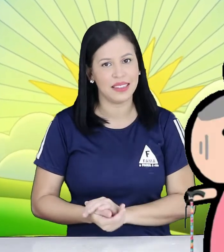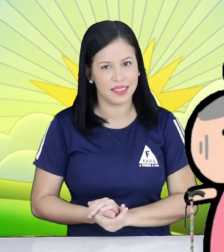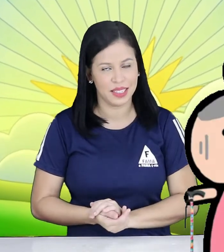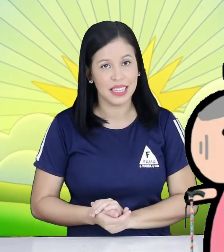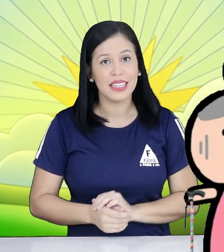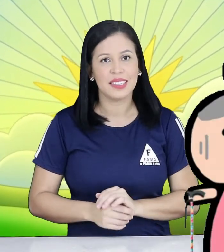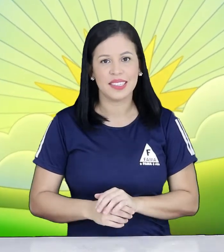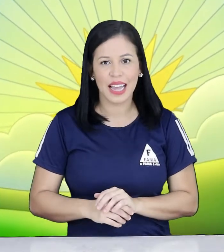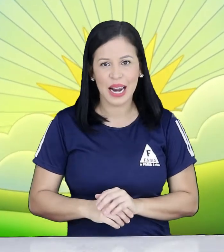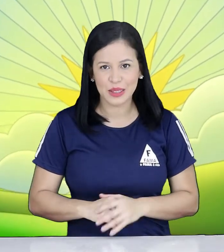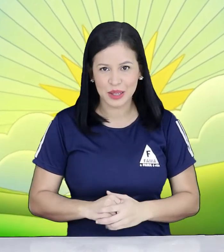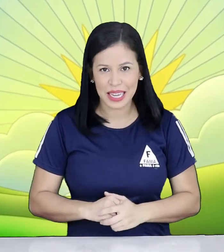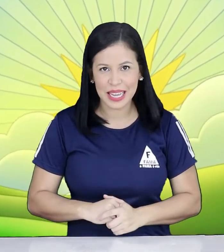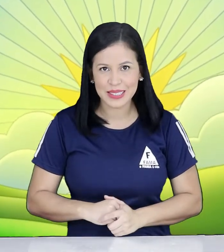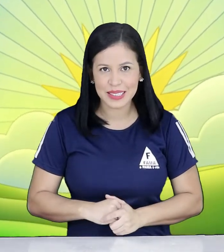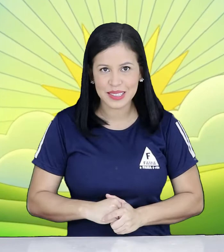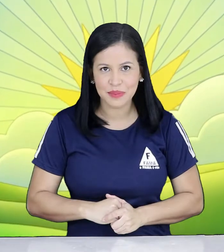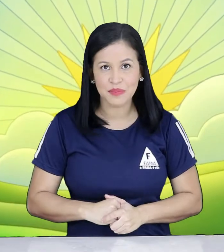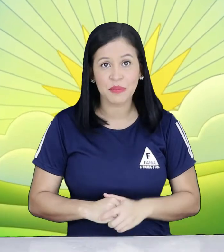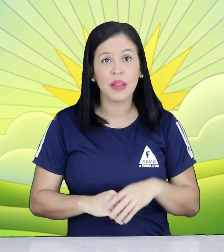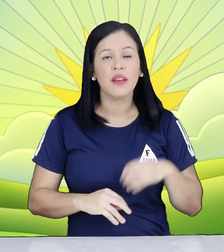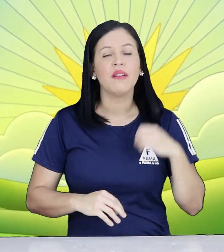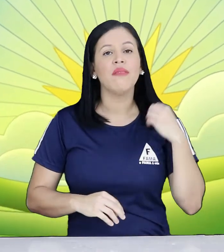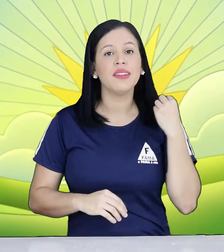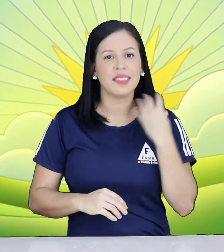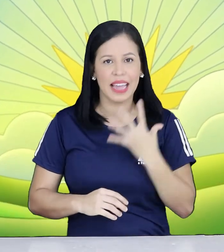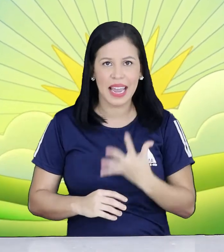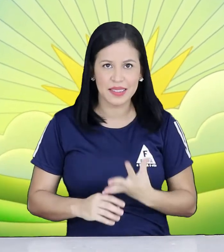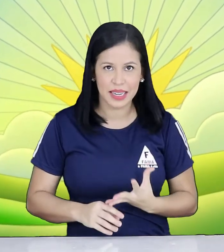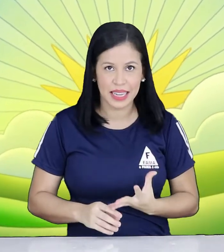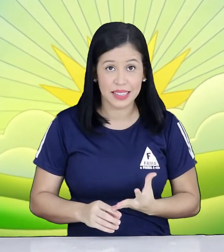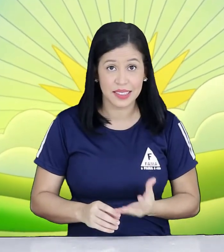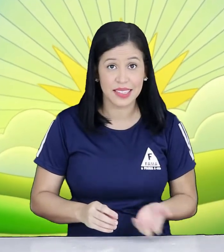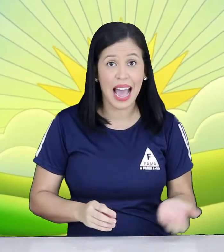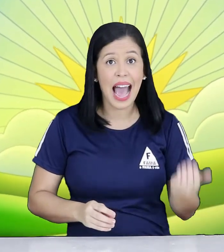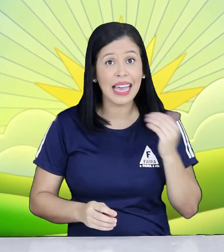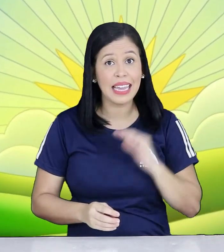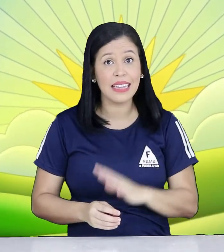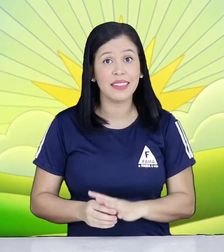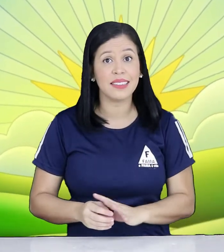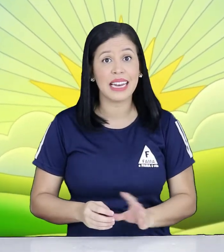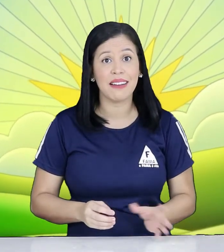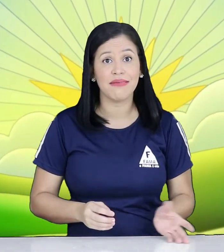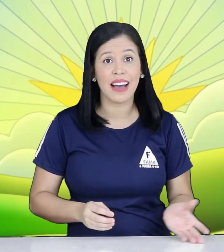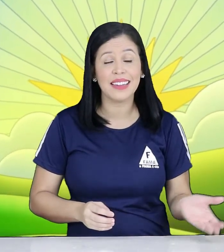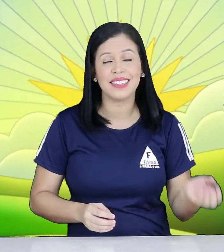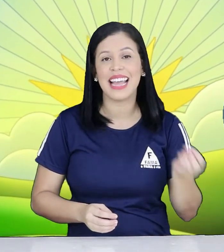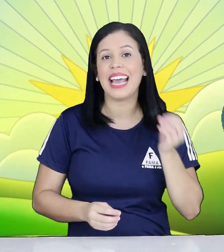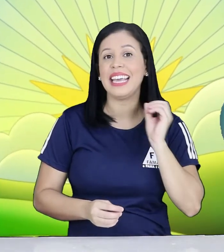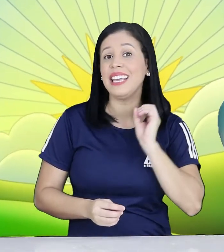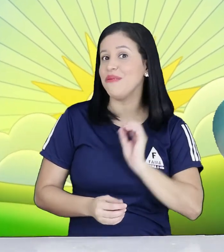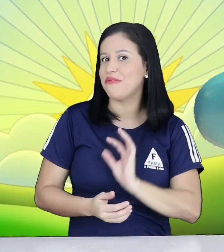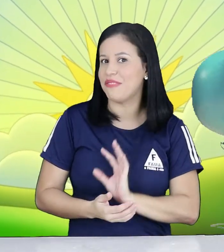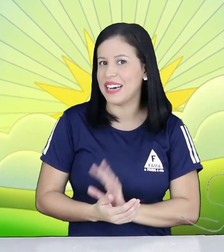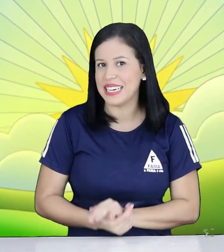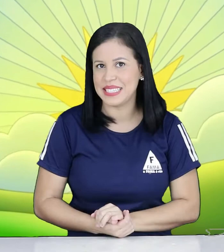velhice. Certo, crianças? Vocês, crianças, ainda estão na fase da